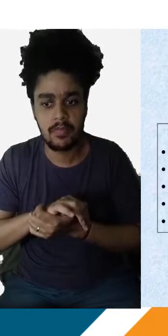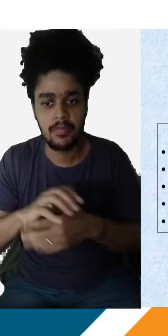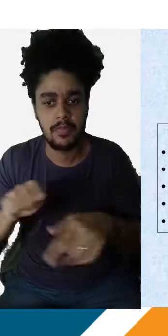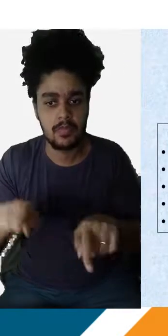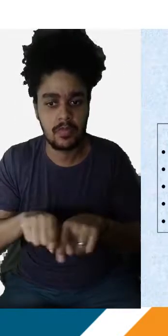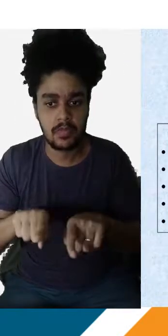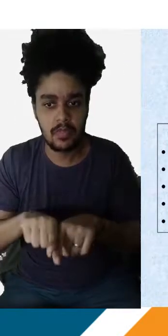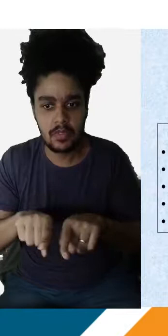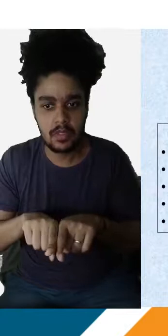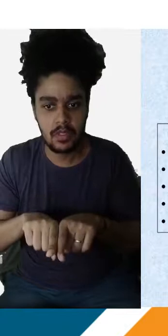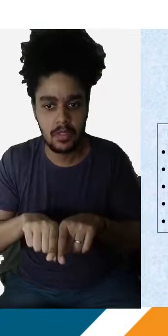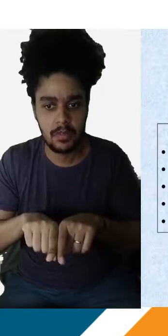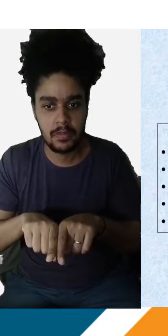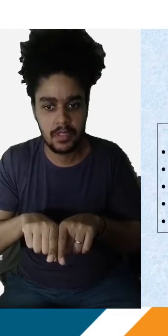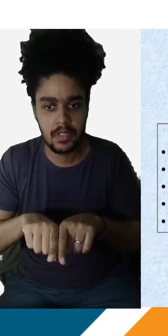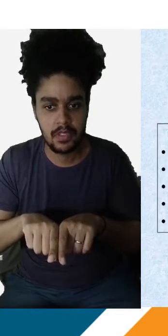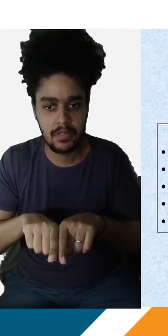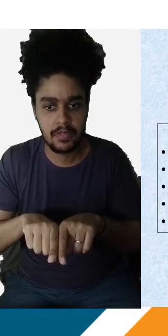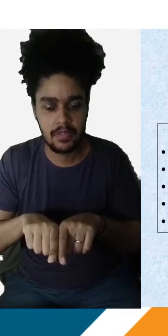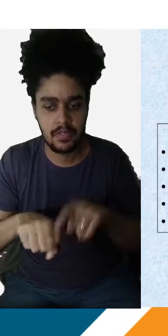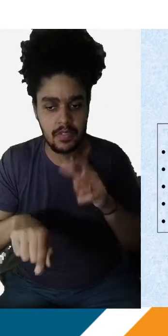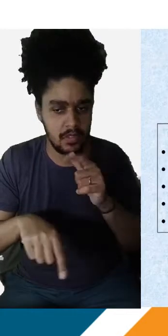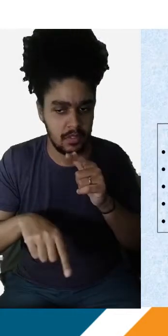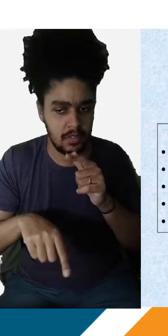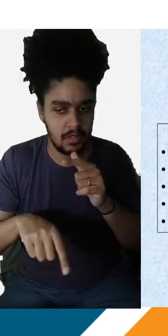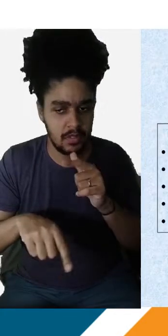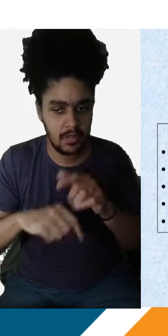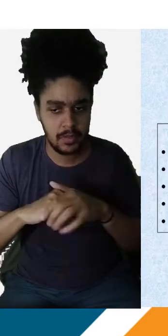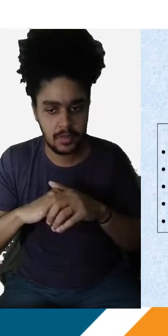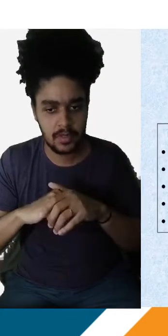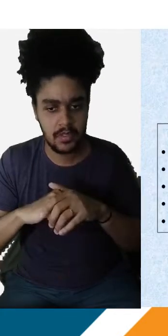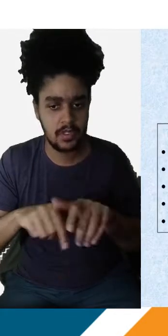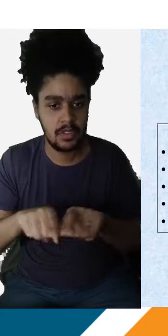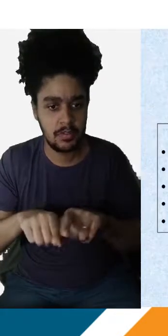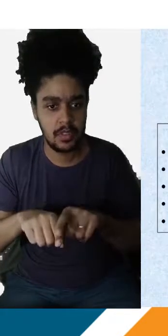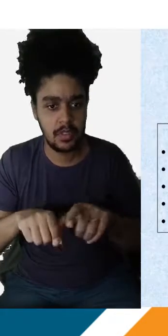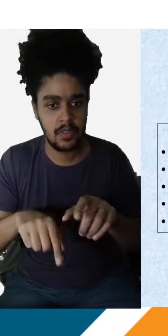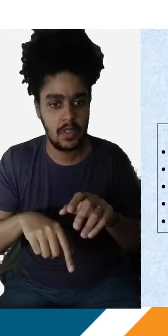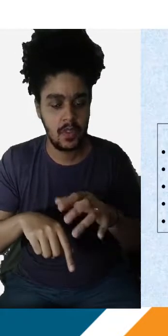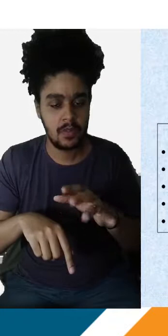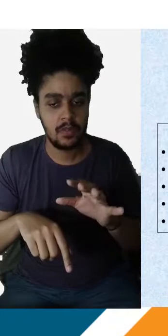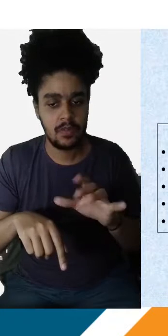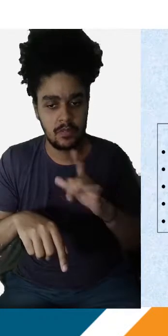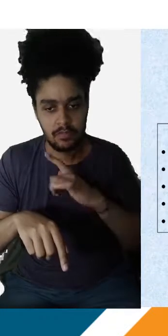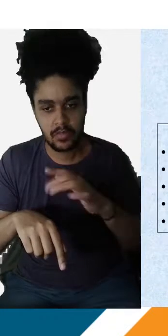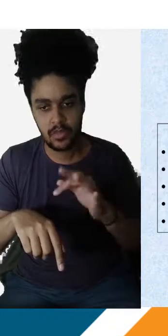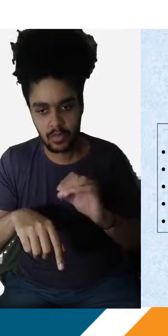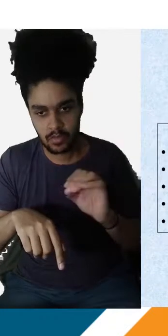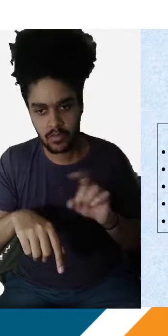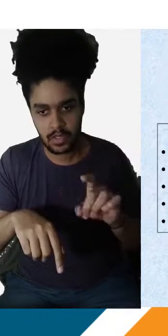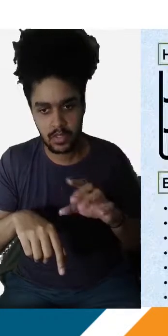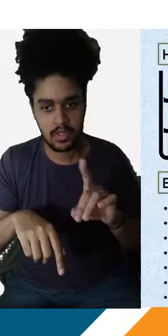E as águas, né, do rio de planície desaguam em foz, em delta. Beleza?